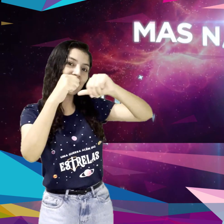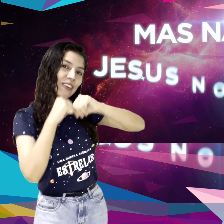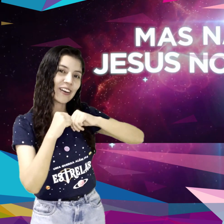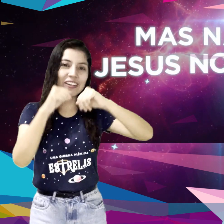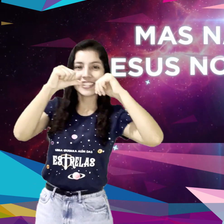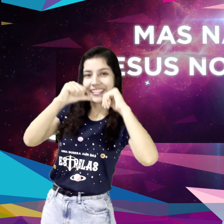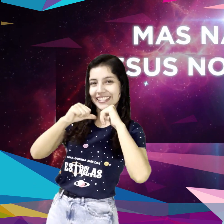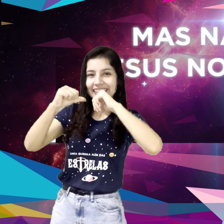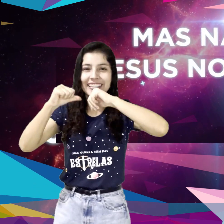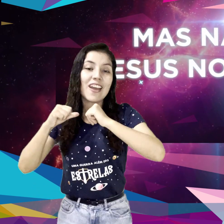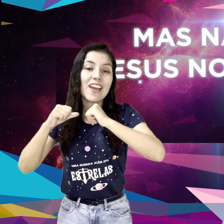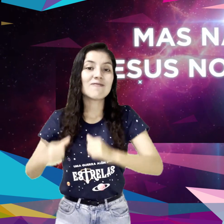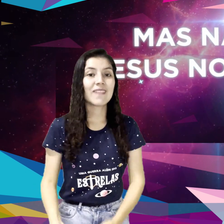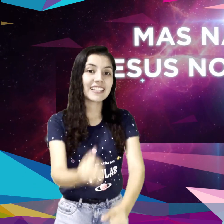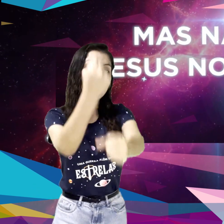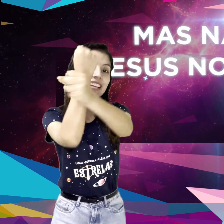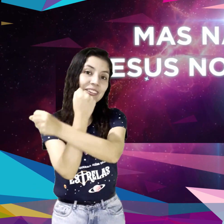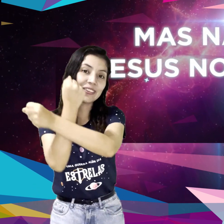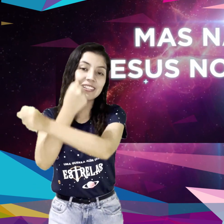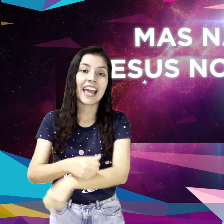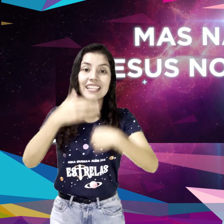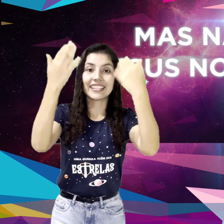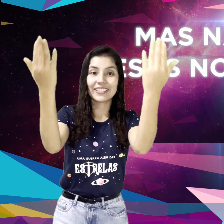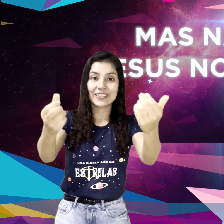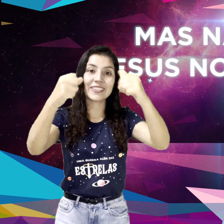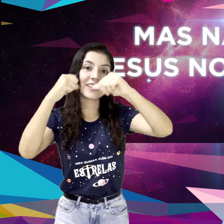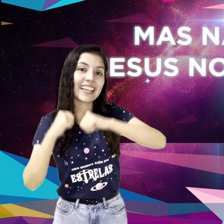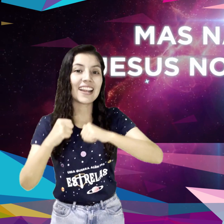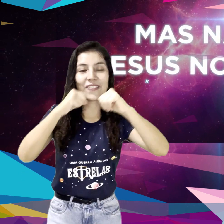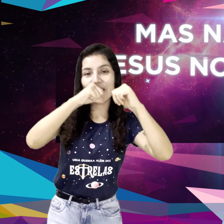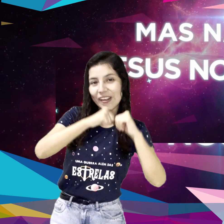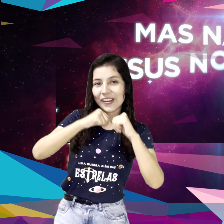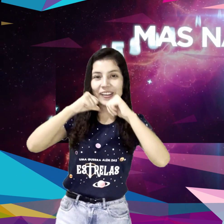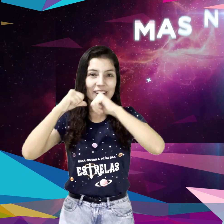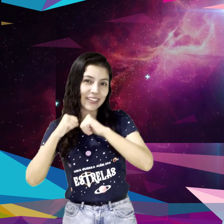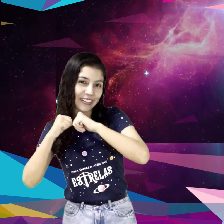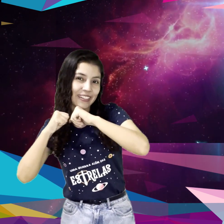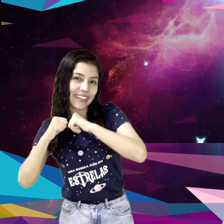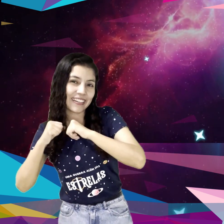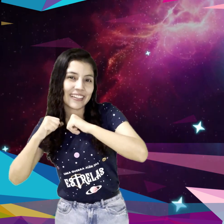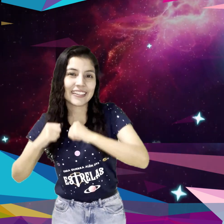salvou Mas na cruz Jesus nos salvou